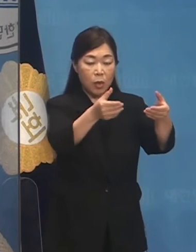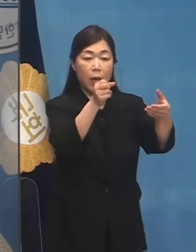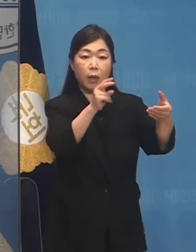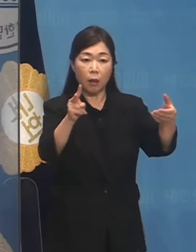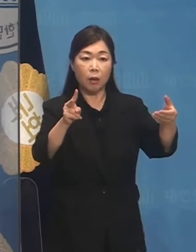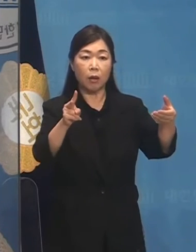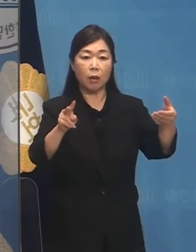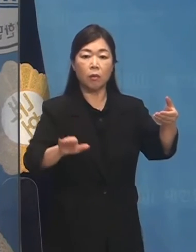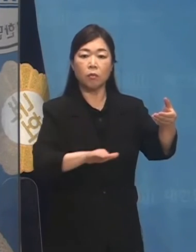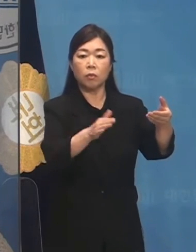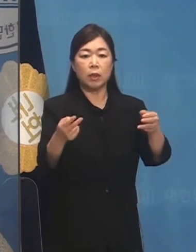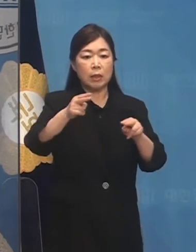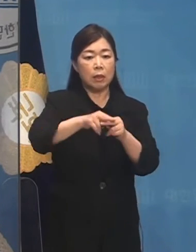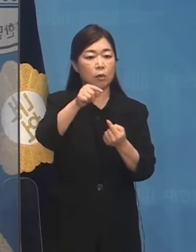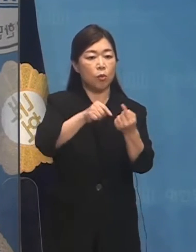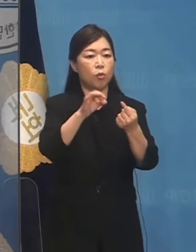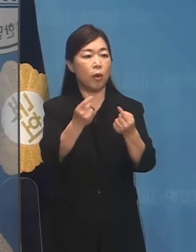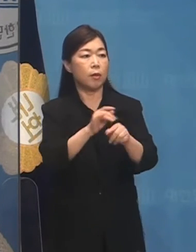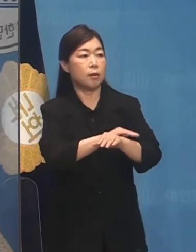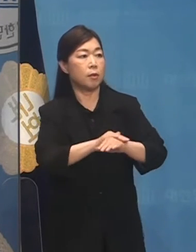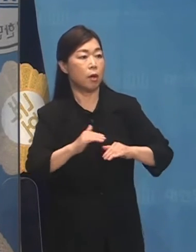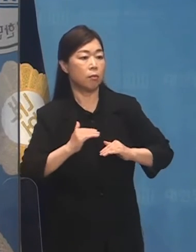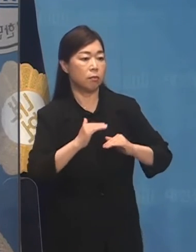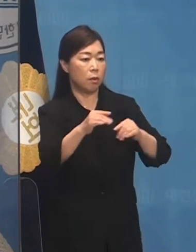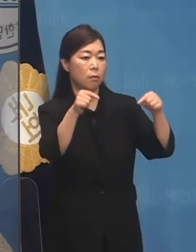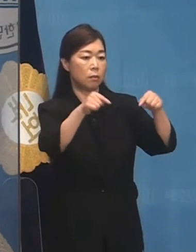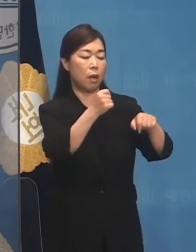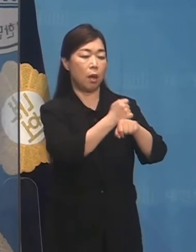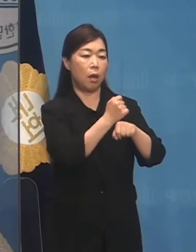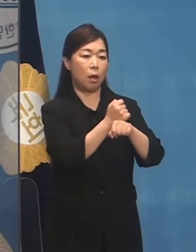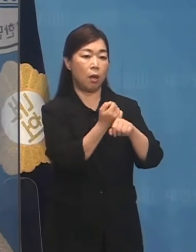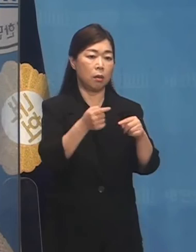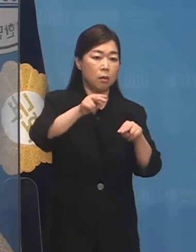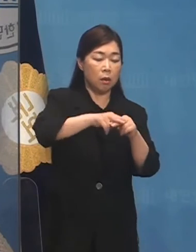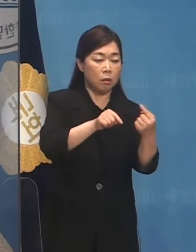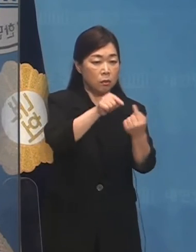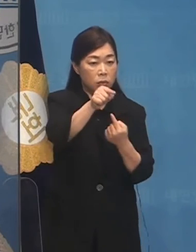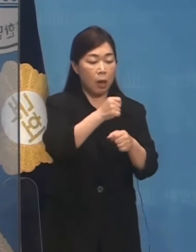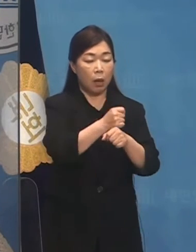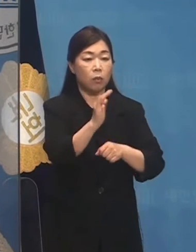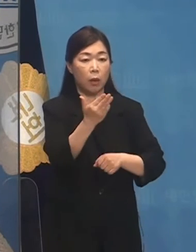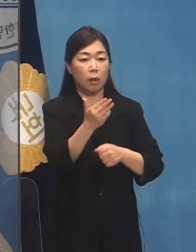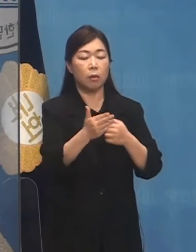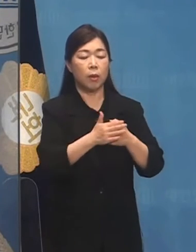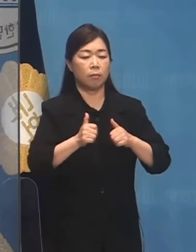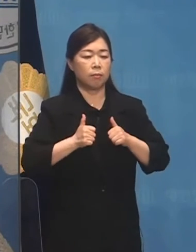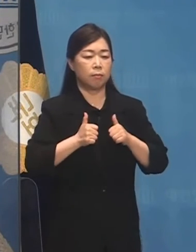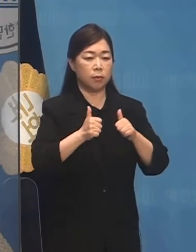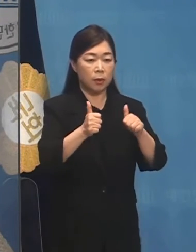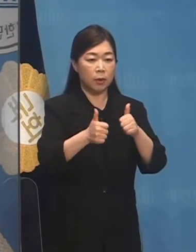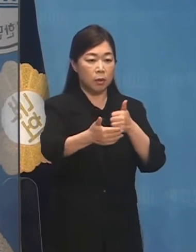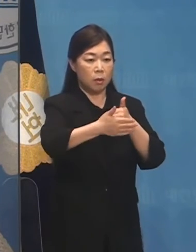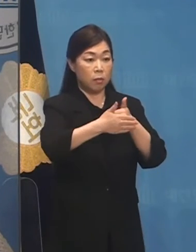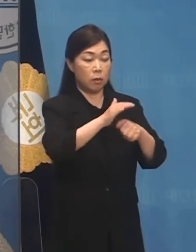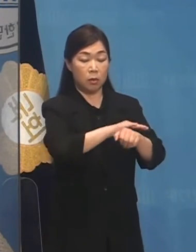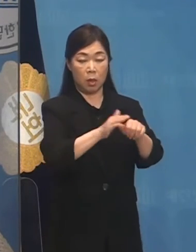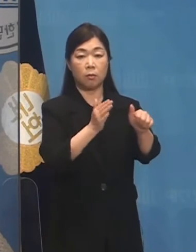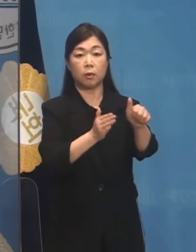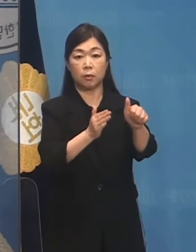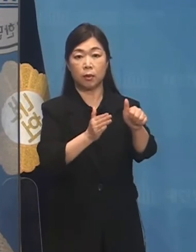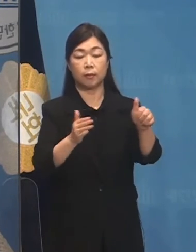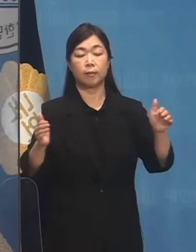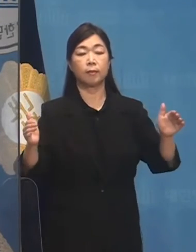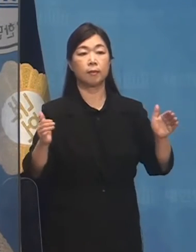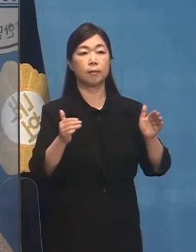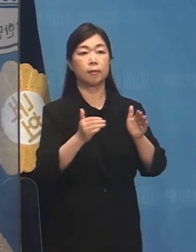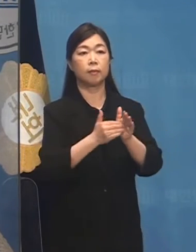것만이 우리 인사청문회가 제대로 진행되는 지름길입니다. 성실한 협조를 부탁을 드리겠습니다.